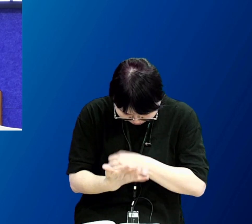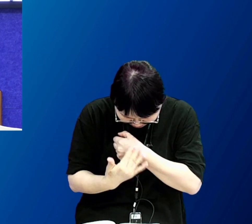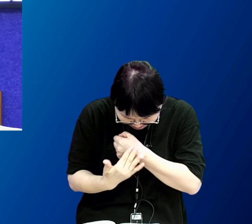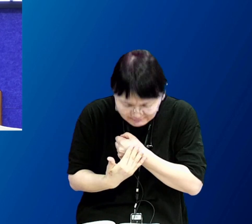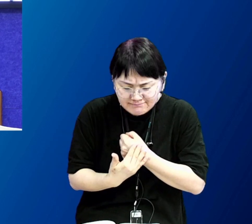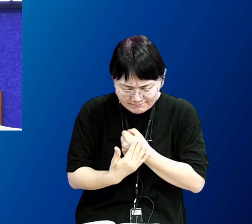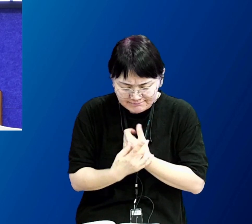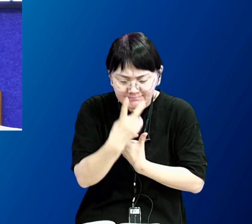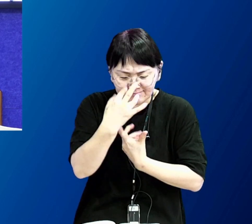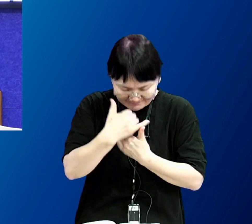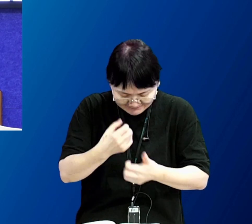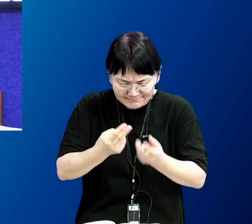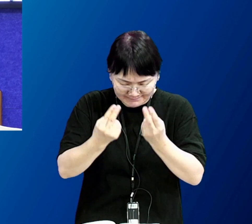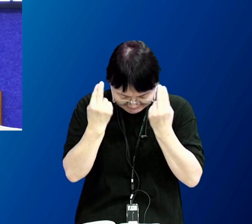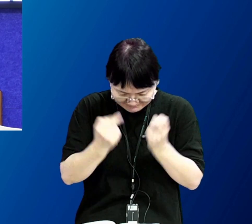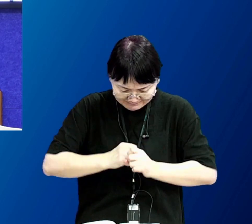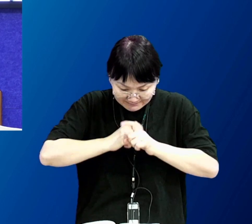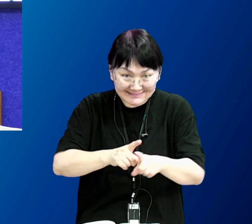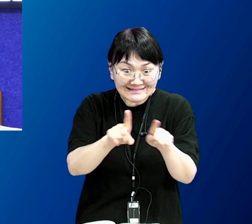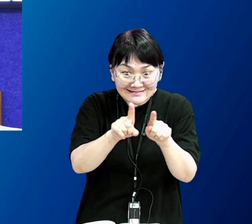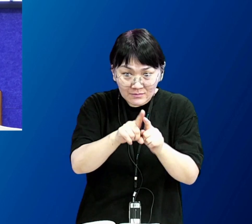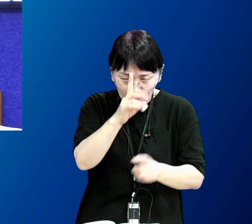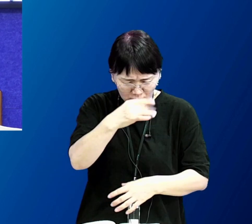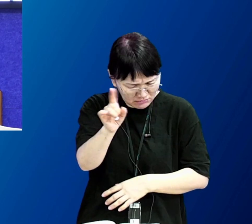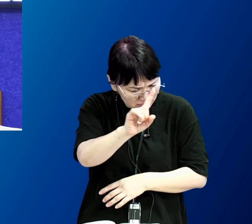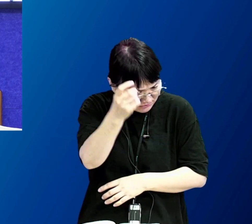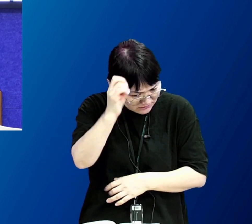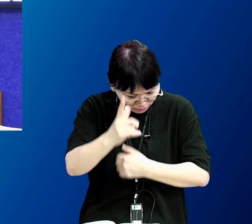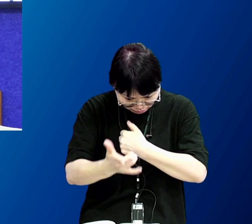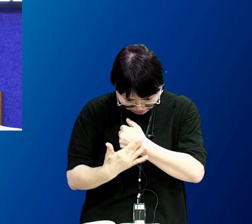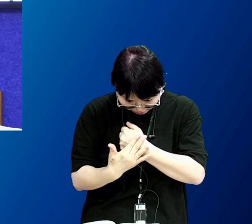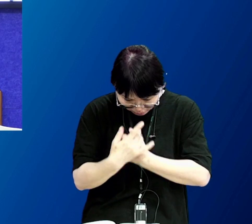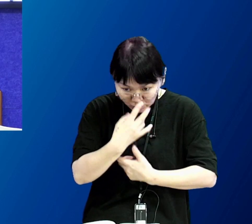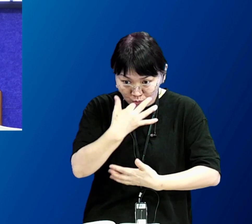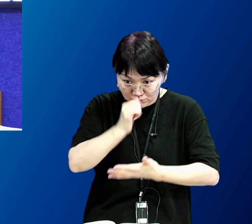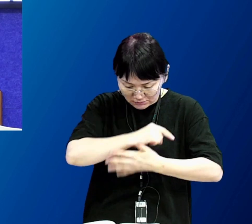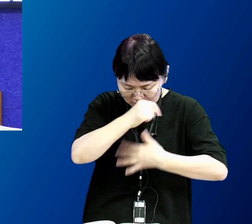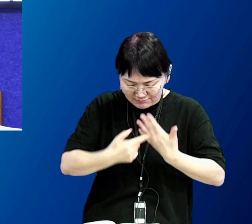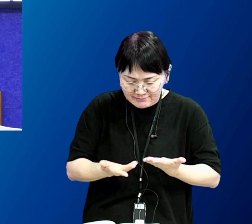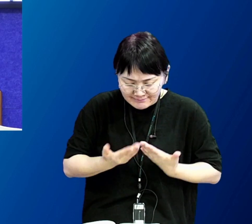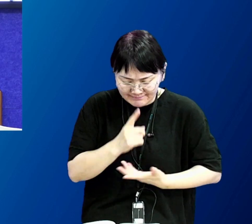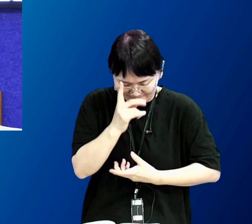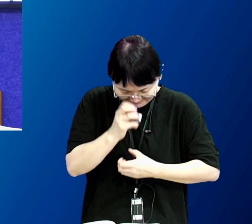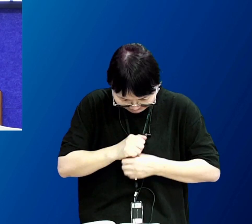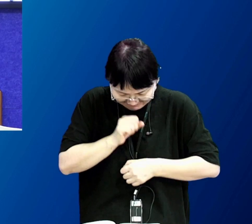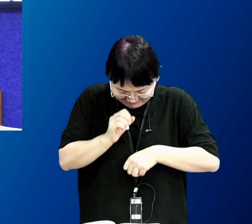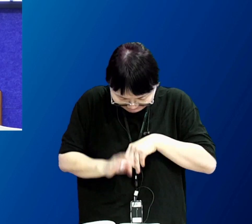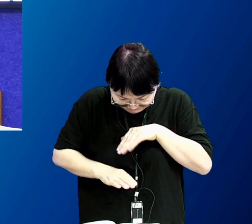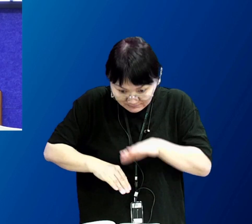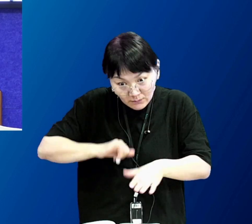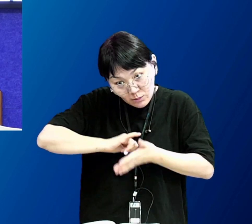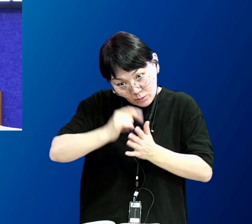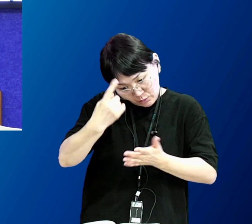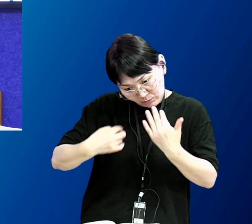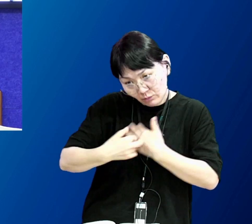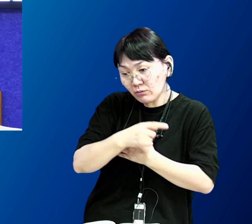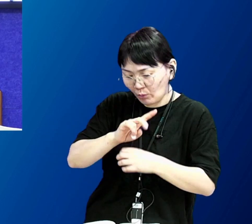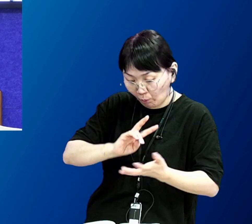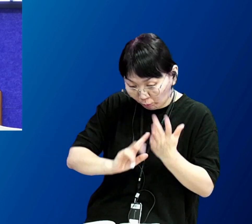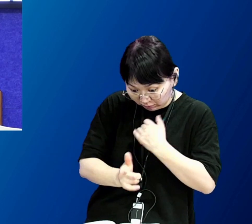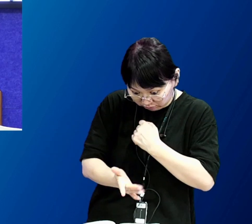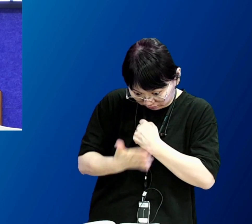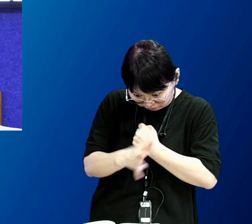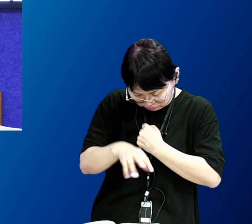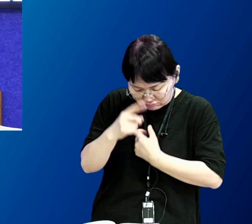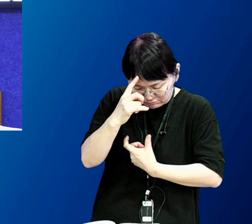сахин бидэнд өгсөн тэр олон тушаалуудыг нь биелүүлж амьдрж байгаа нь юу юм бол эзнийг хайрлагчаа гэж